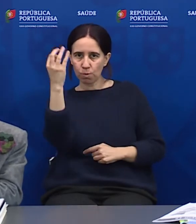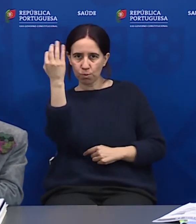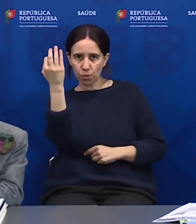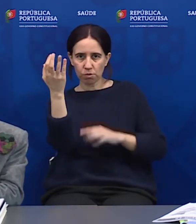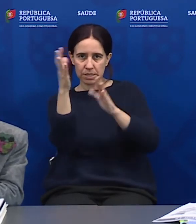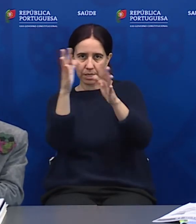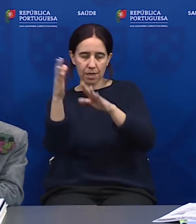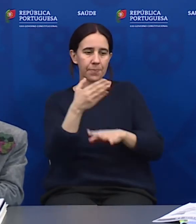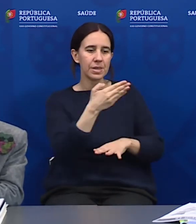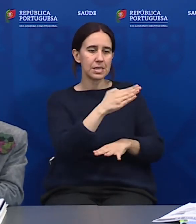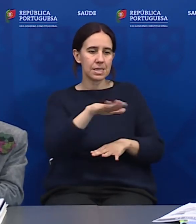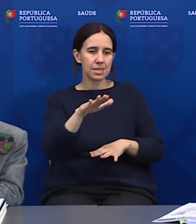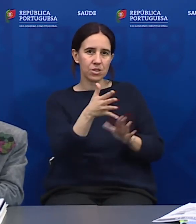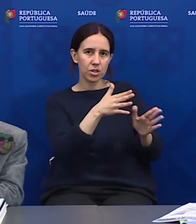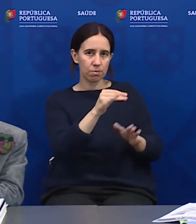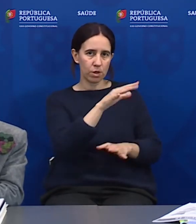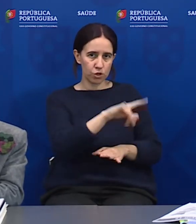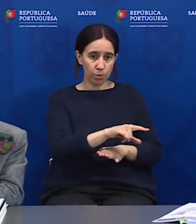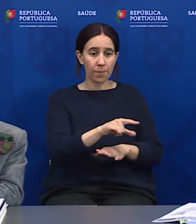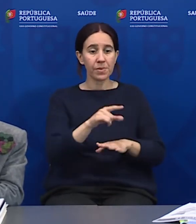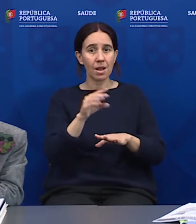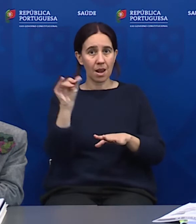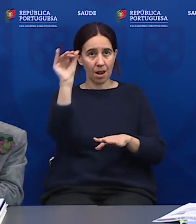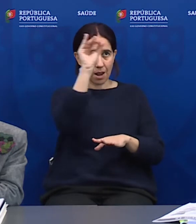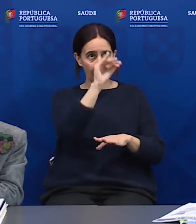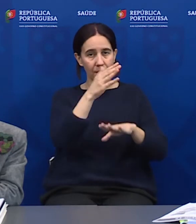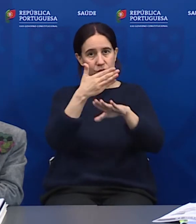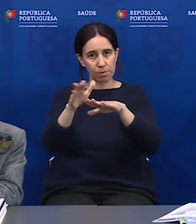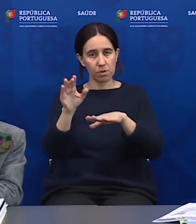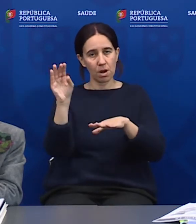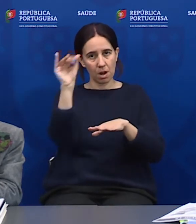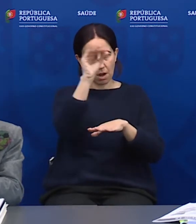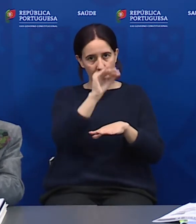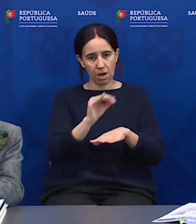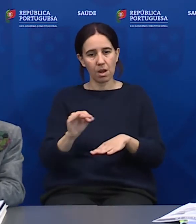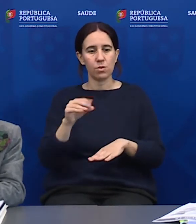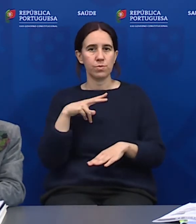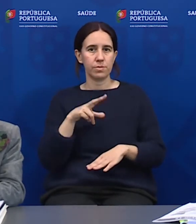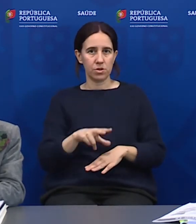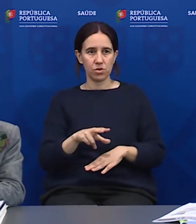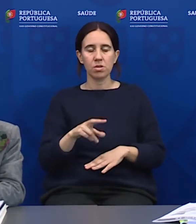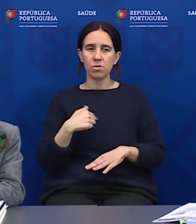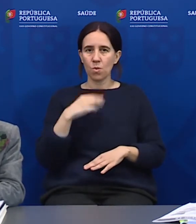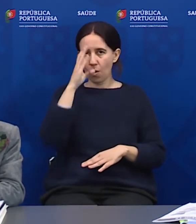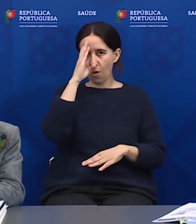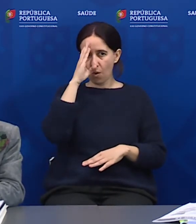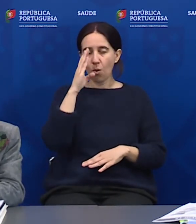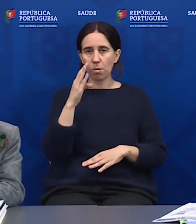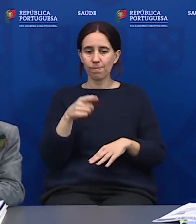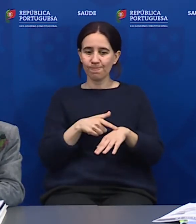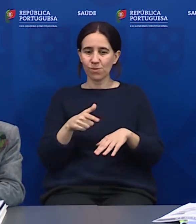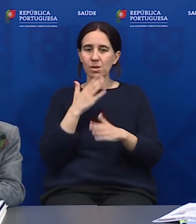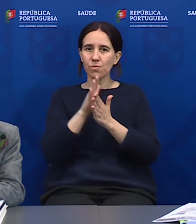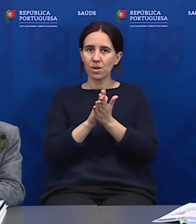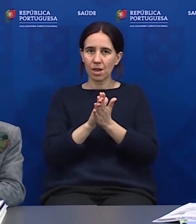e cerca de 700 em Lisboa, sendo as restantes dispersas pelas diferentes regiões do país. Não queria deixar de aproveitar este momento